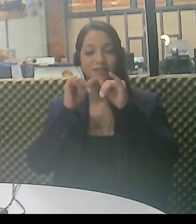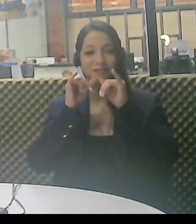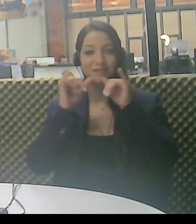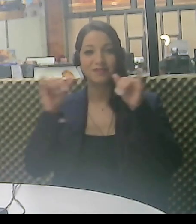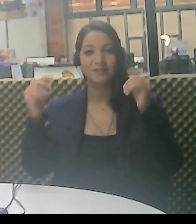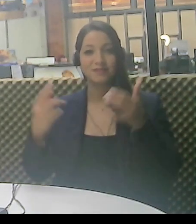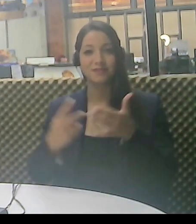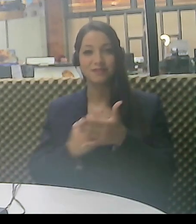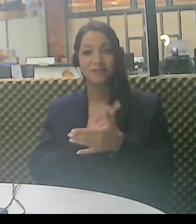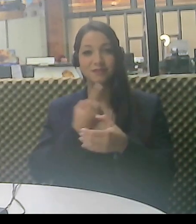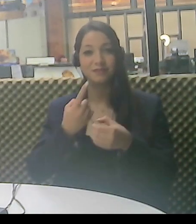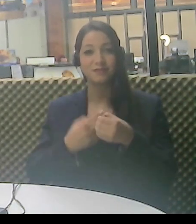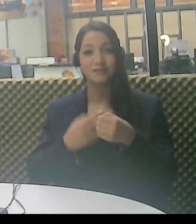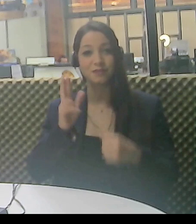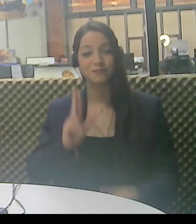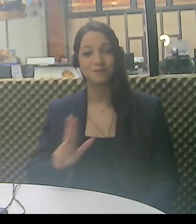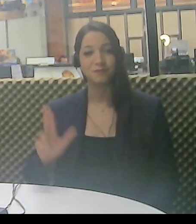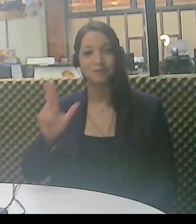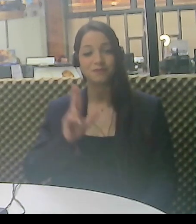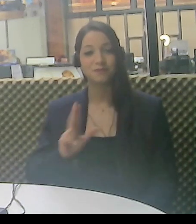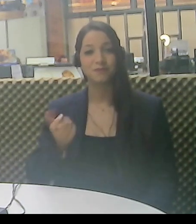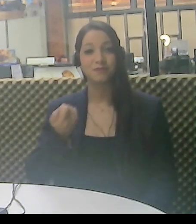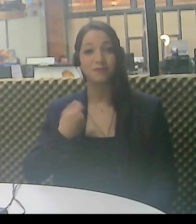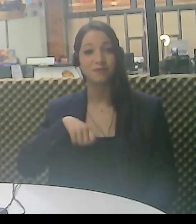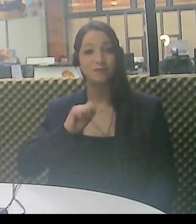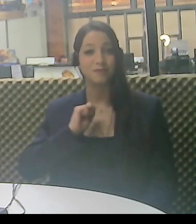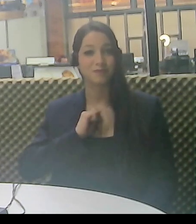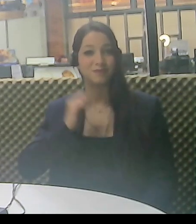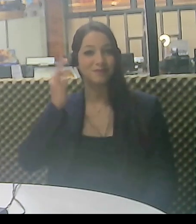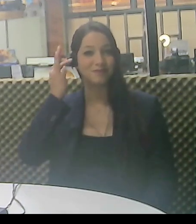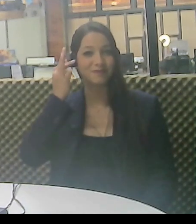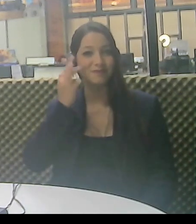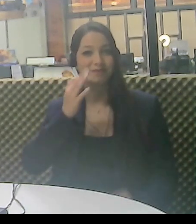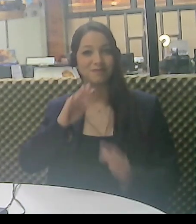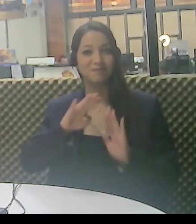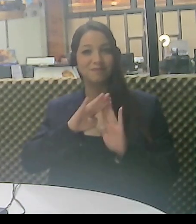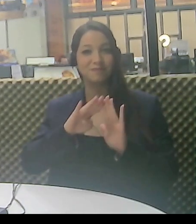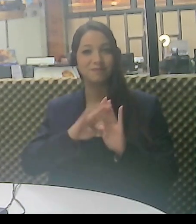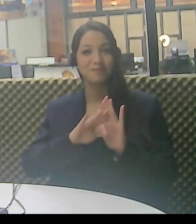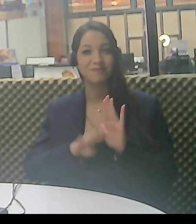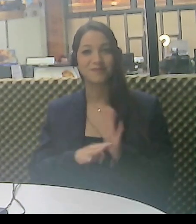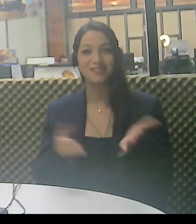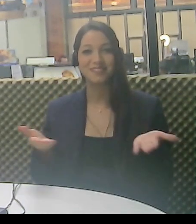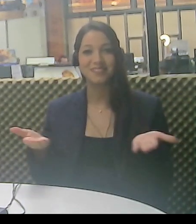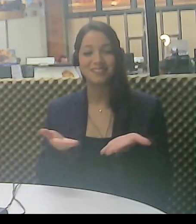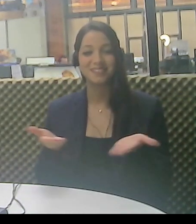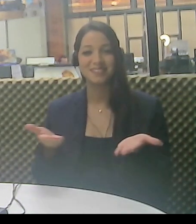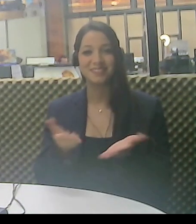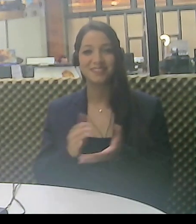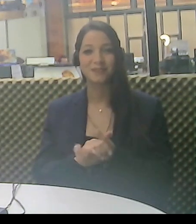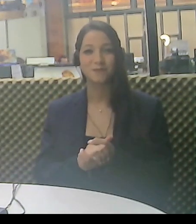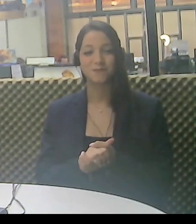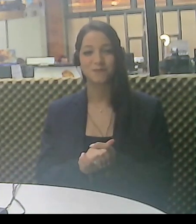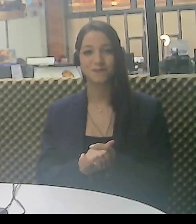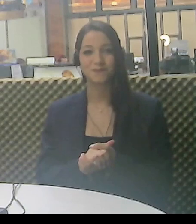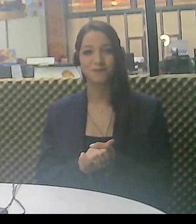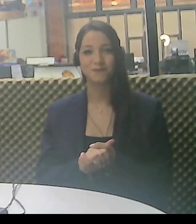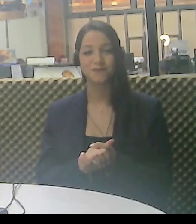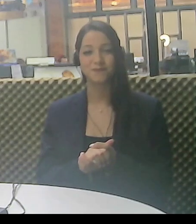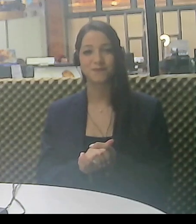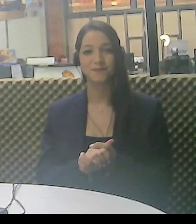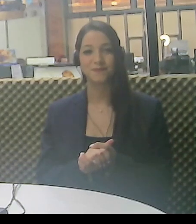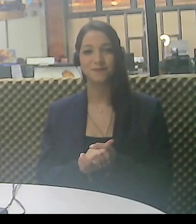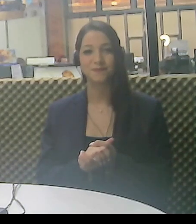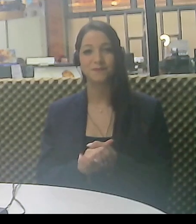que de fato acontece em Uberlândia. Eu sou o Fernando Cássio e começamos com os destaques da edição de hoje.